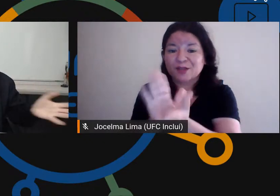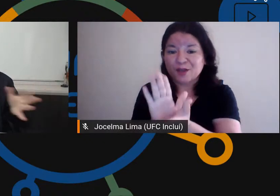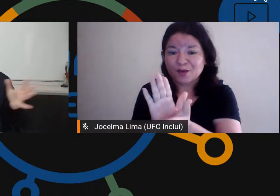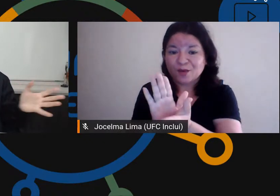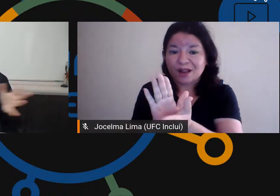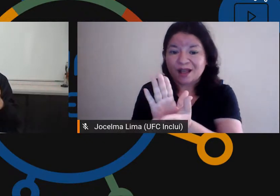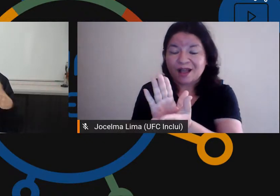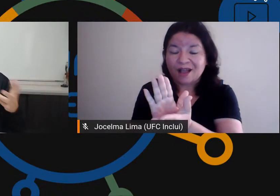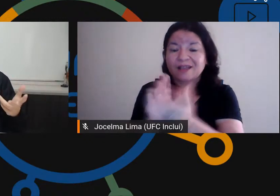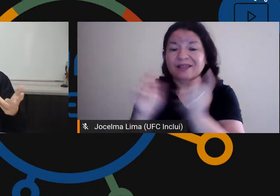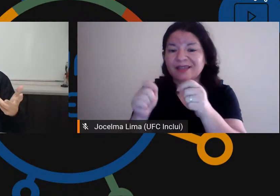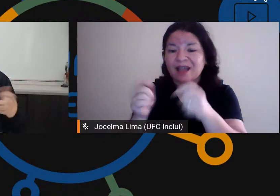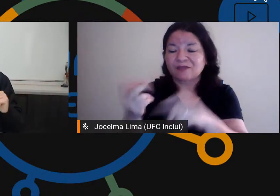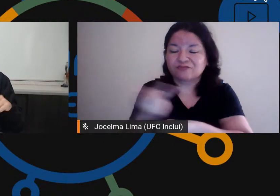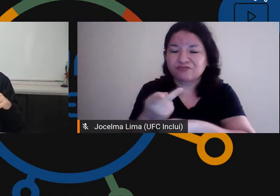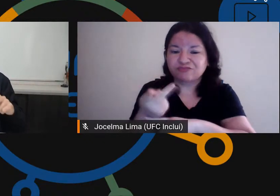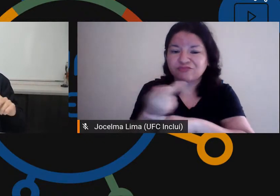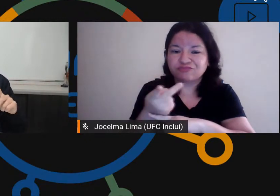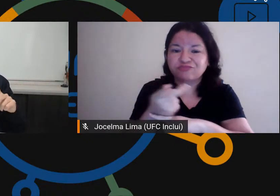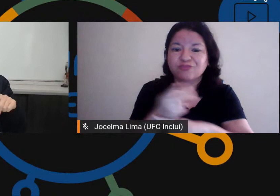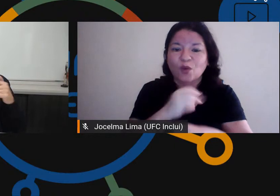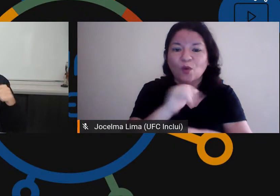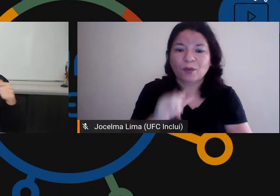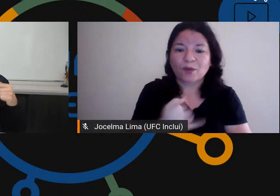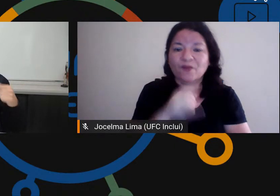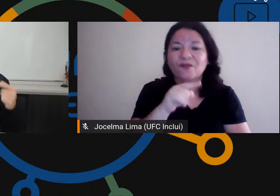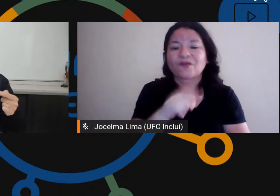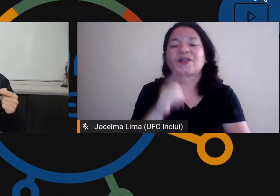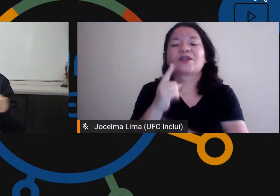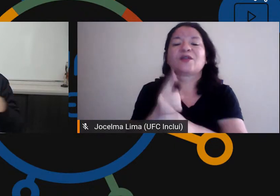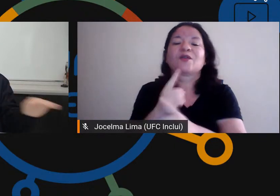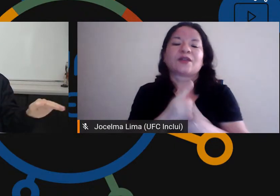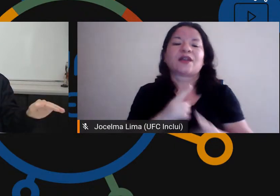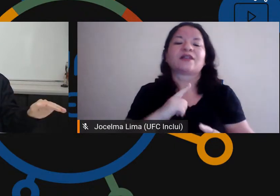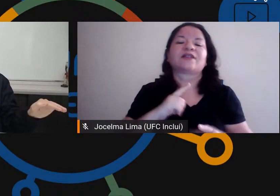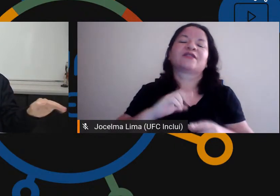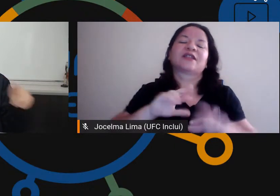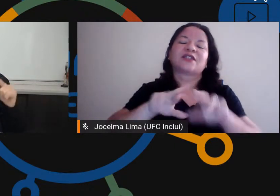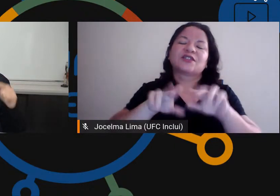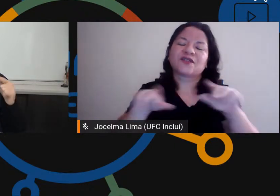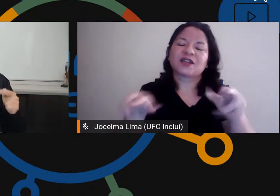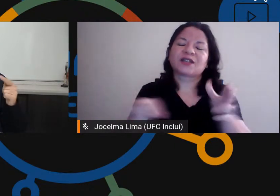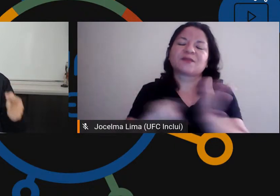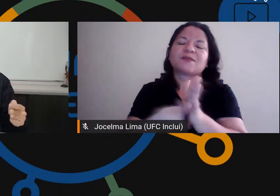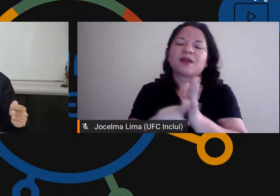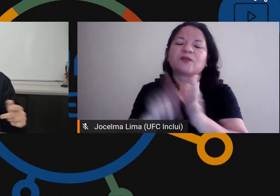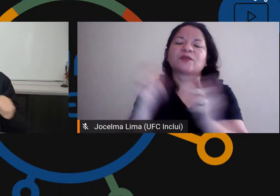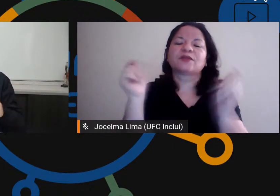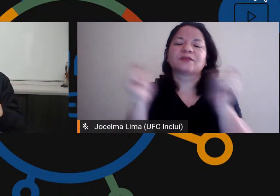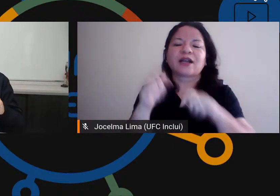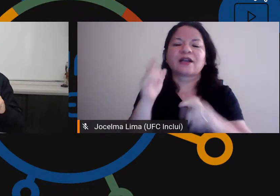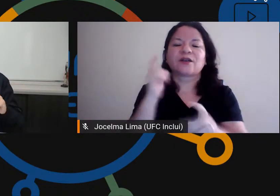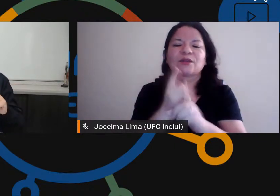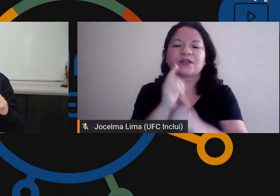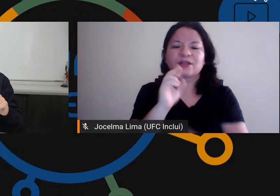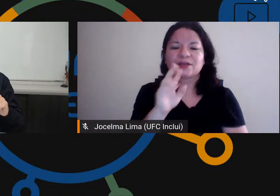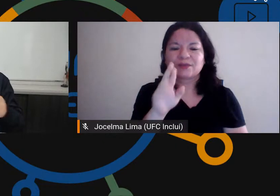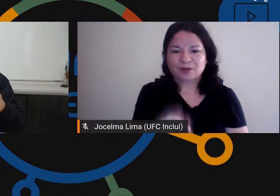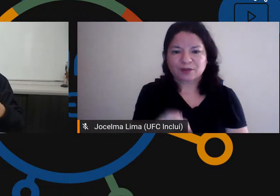pode usar para várias coisas. Ele é bom para responder vários tipos de perguntas, não todas, vários tipos de perguntas,